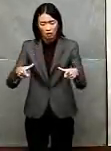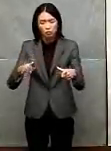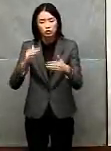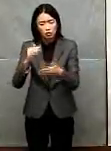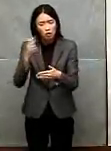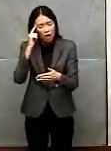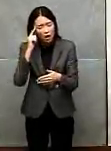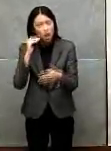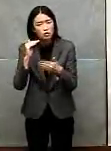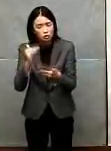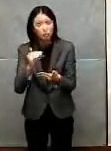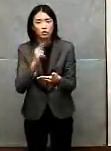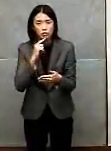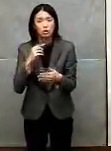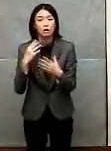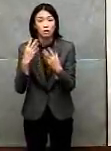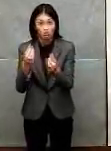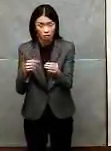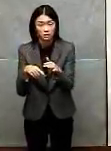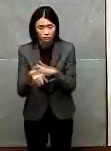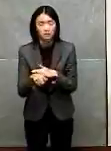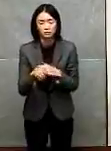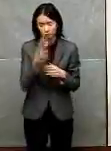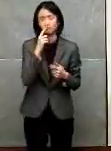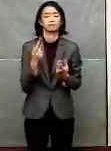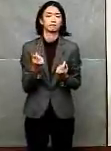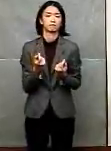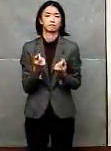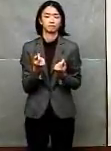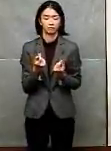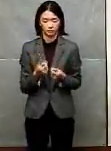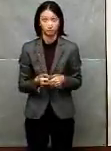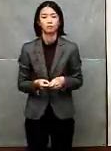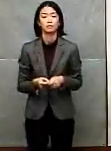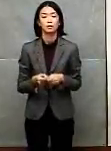しいでしょうか。 そうですね。はいはい、はい。